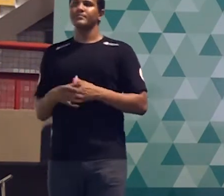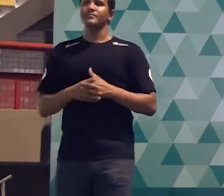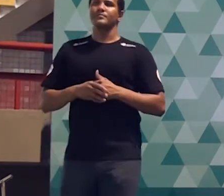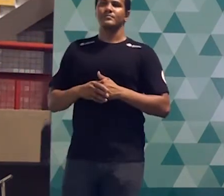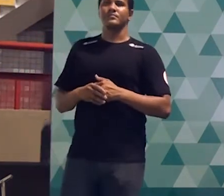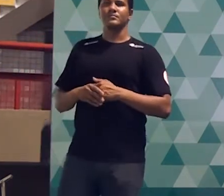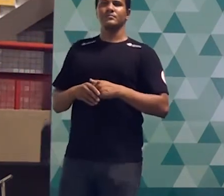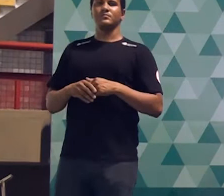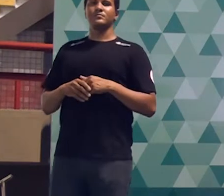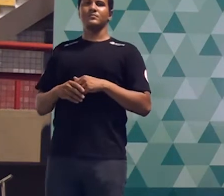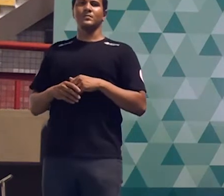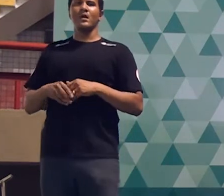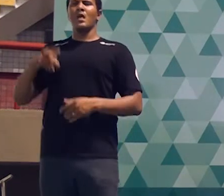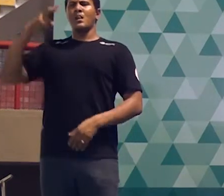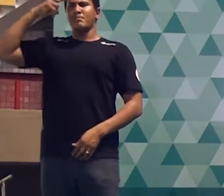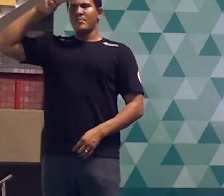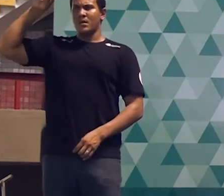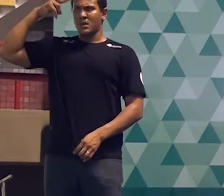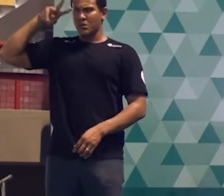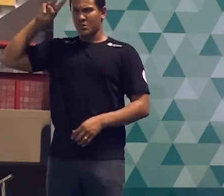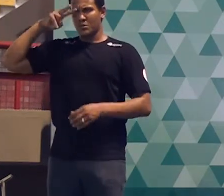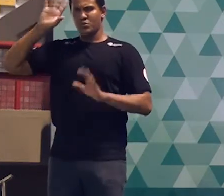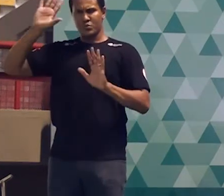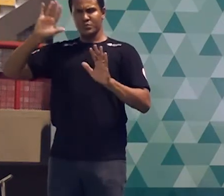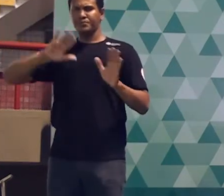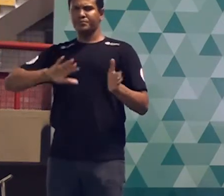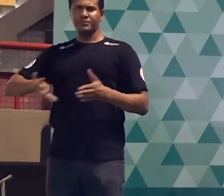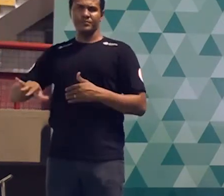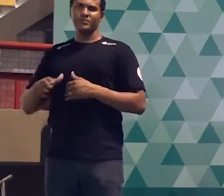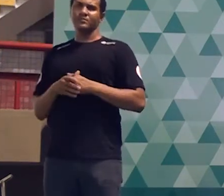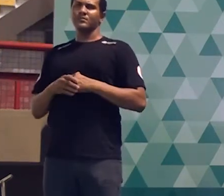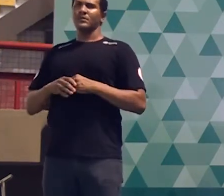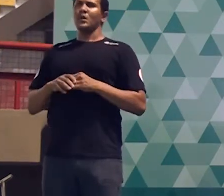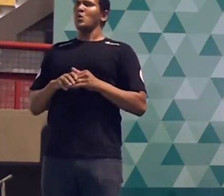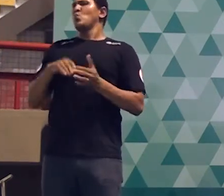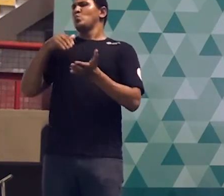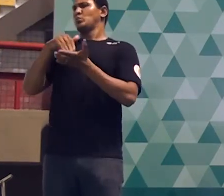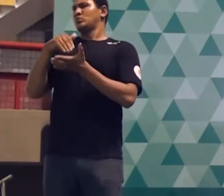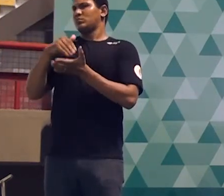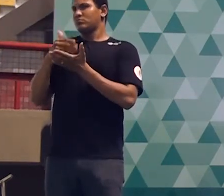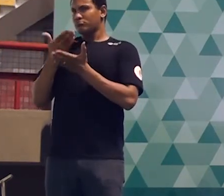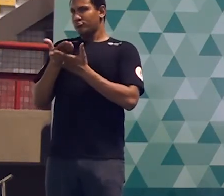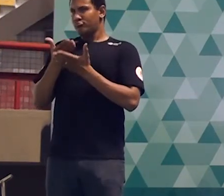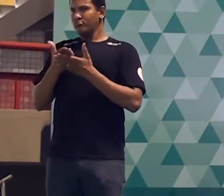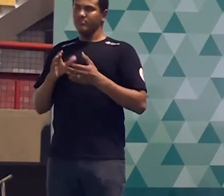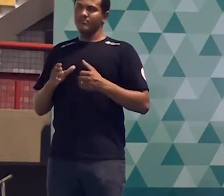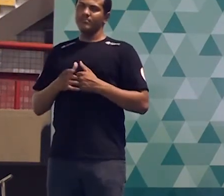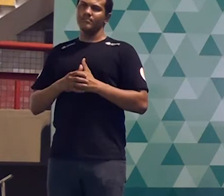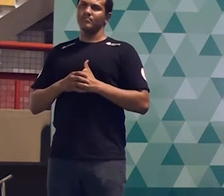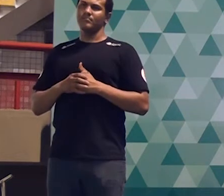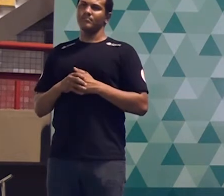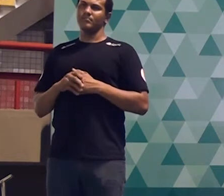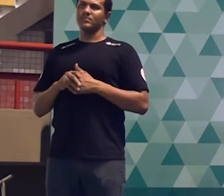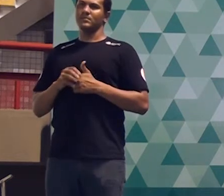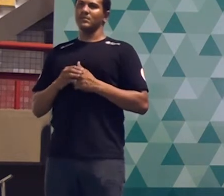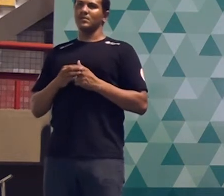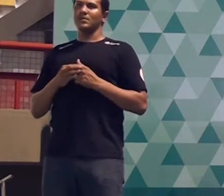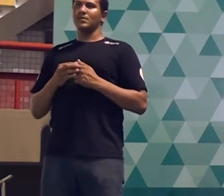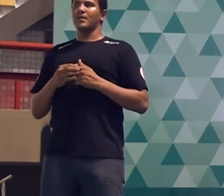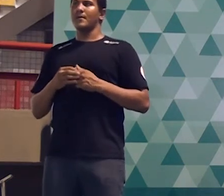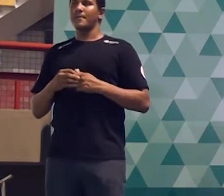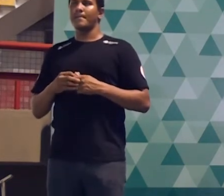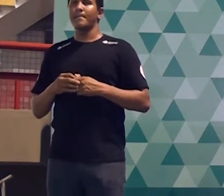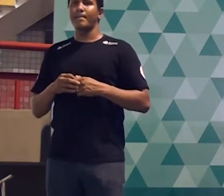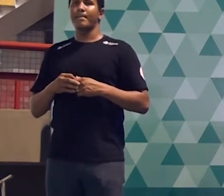identidade. Relembrando das nossas últimas aulas, eu coloquei aí uma observaçãozinha. Quem quiser tirar